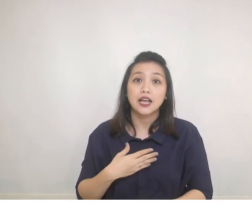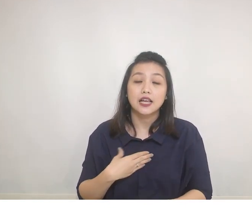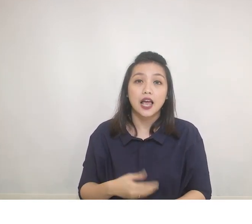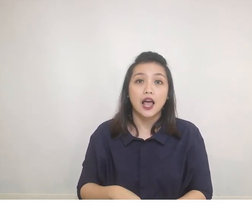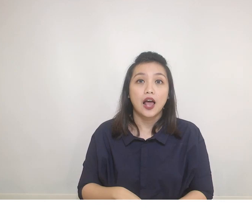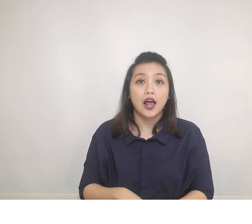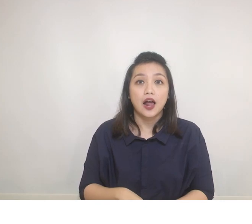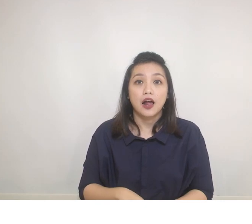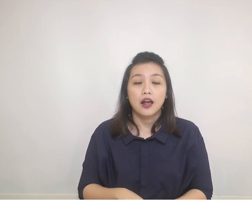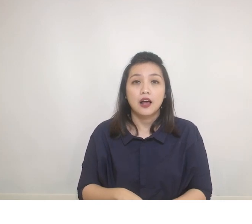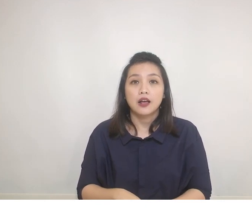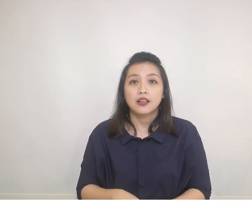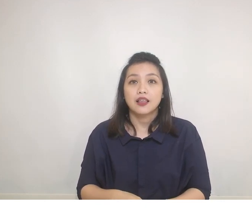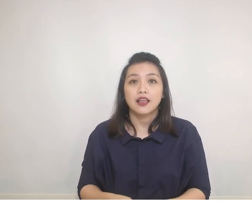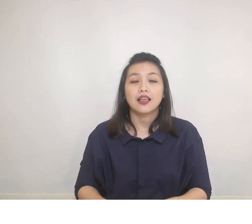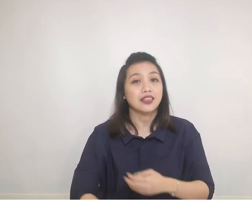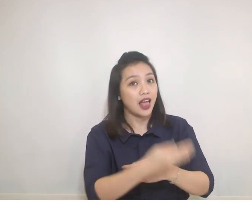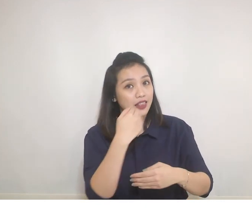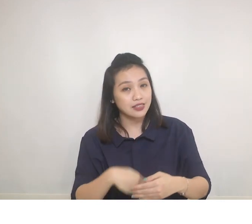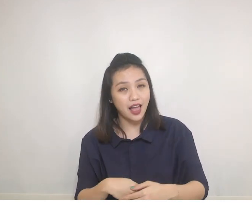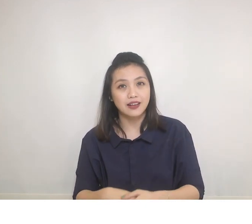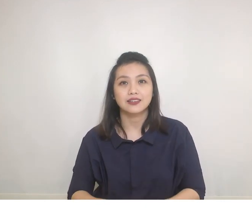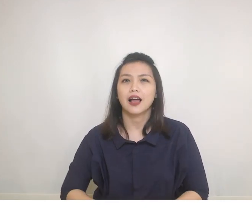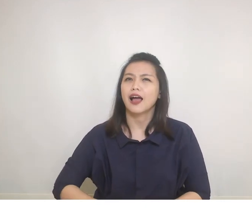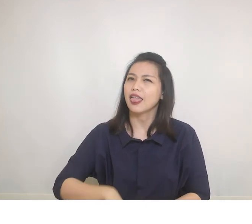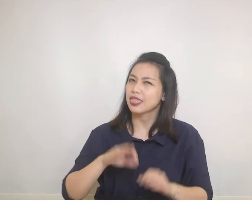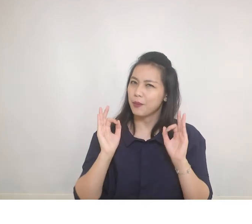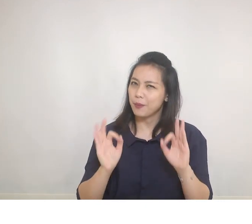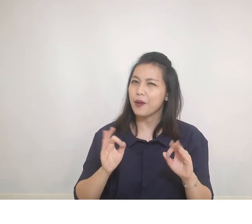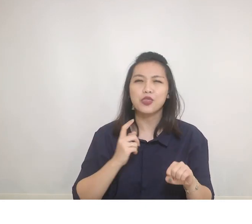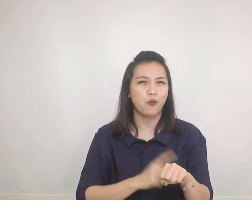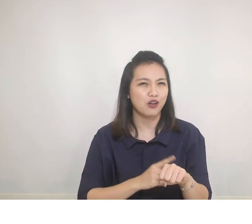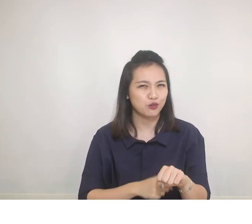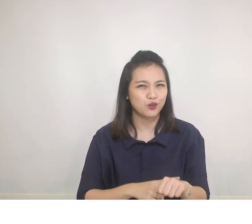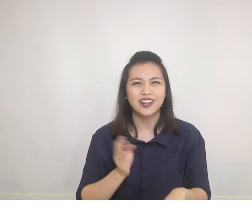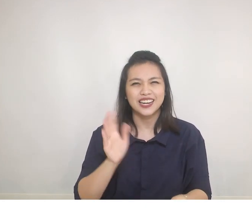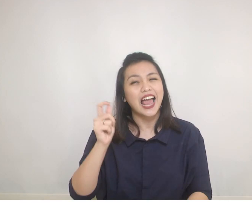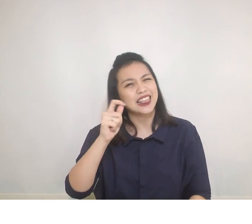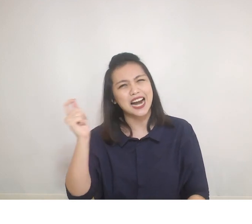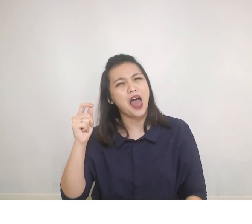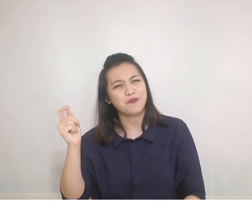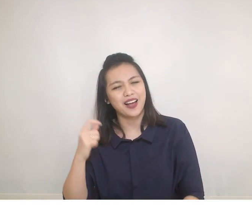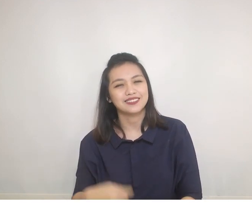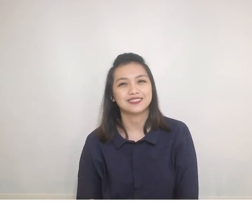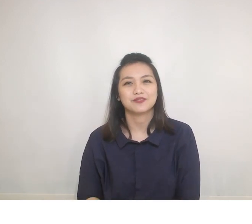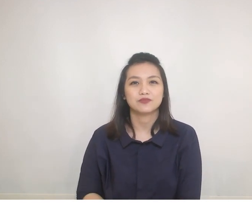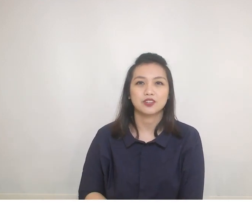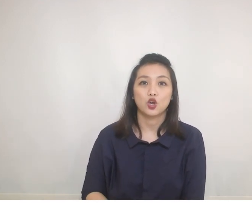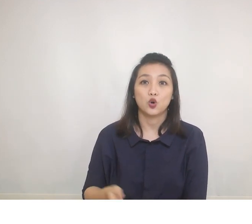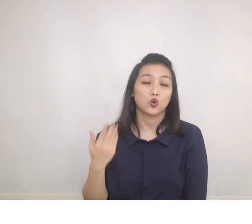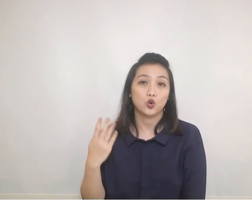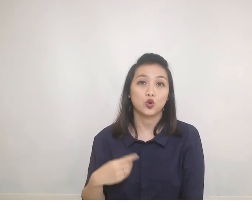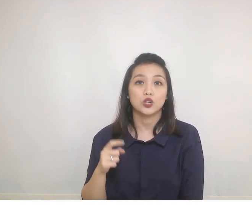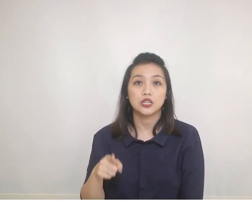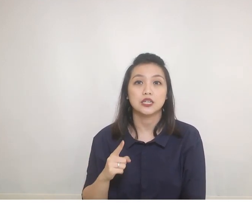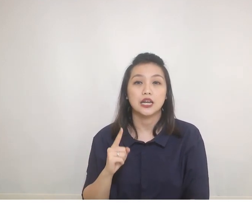berubah ingin memberi, saya tidak mau lagi menerima. Luar biasa sekali. Yes. Dan juga pelan-pelan pekerjaan